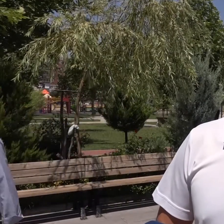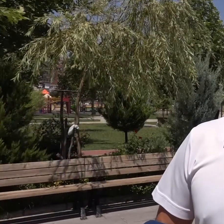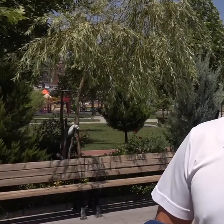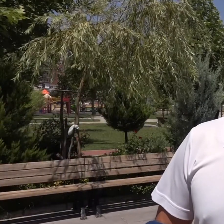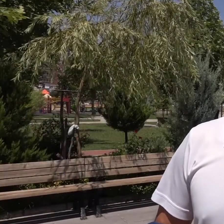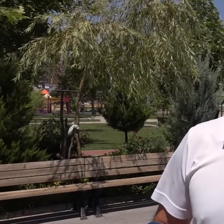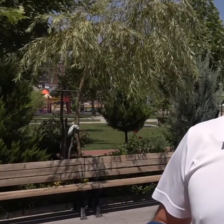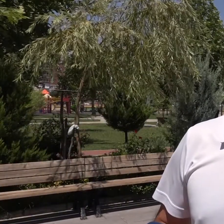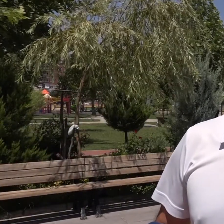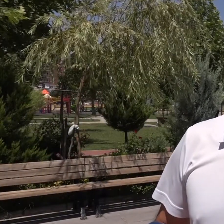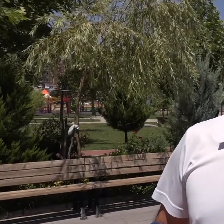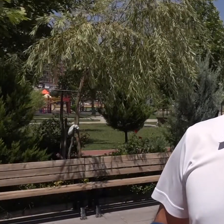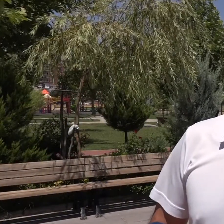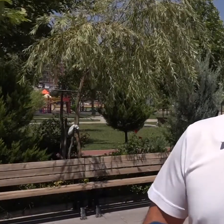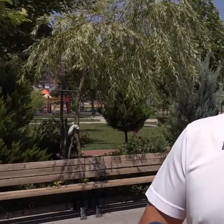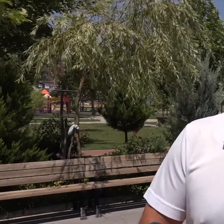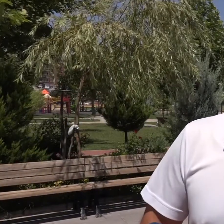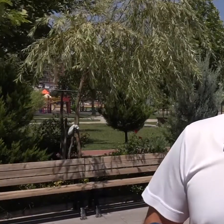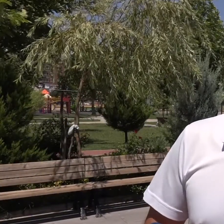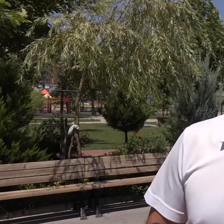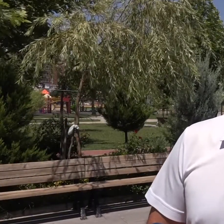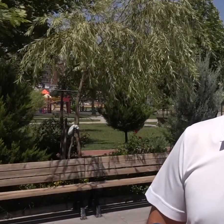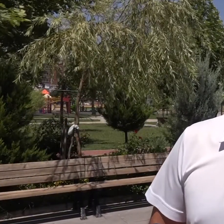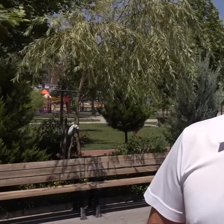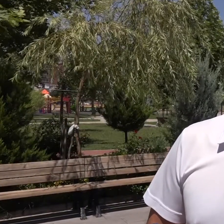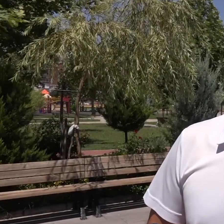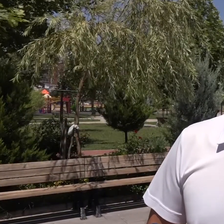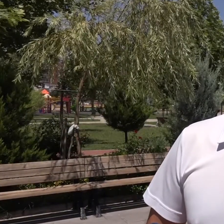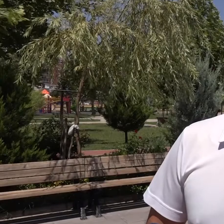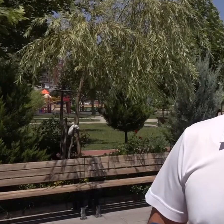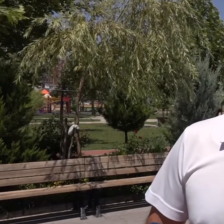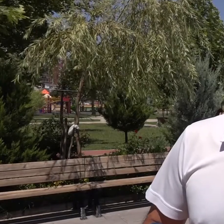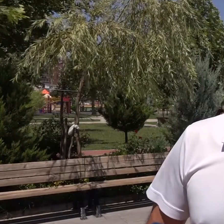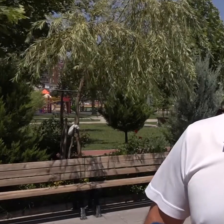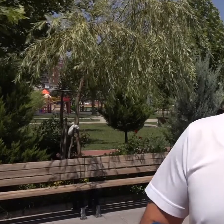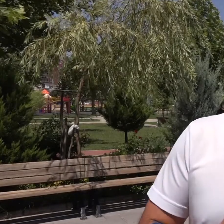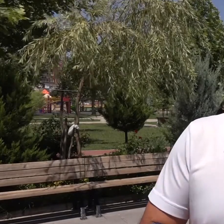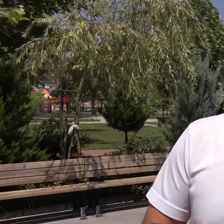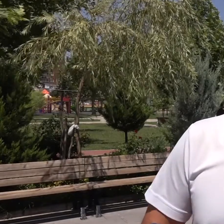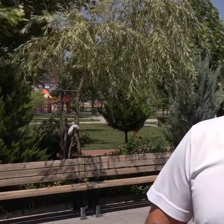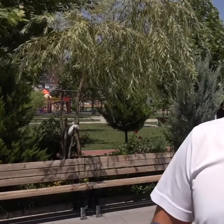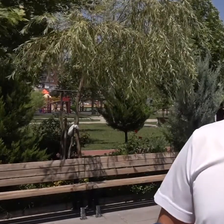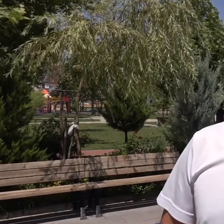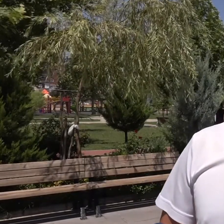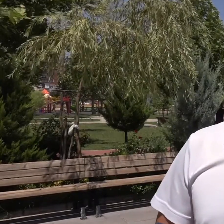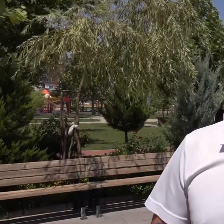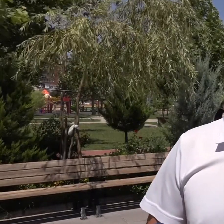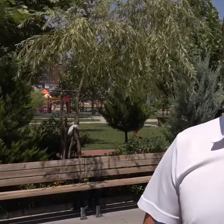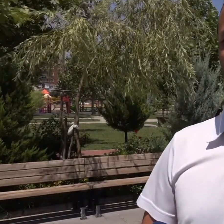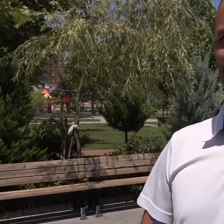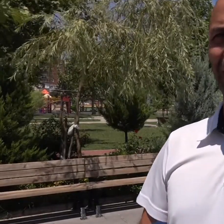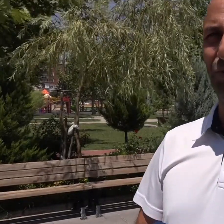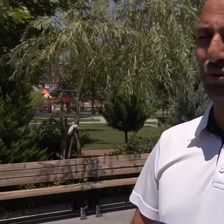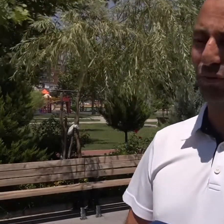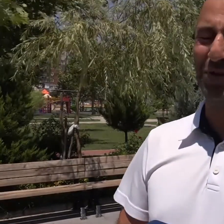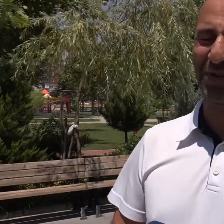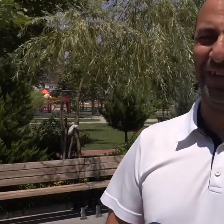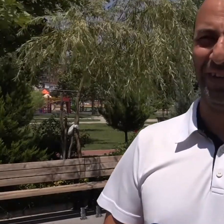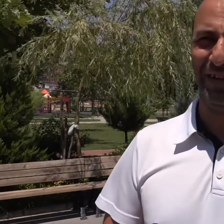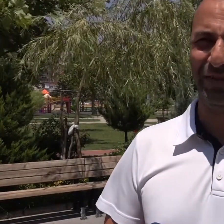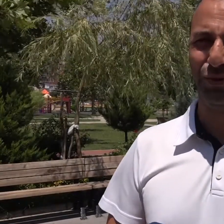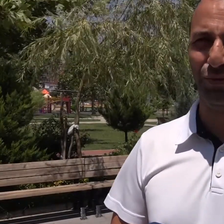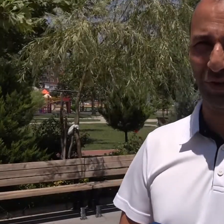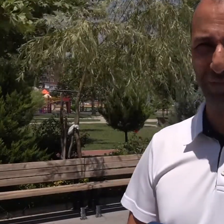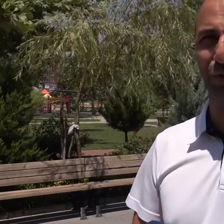camimizde işitme engellerin uğrak yeri olabileceğini düşünüyorum. Çünkü böyle bir uygulama bizim camimizde var ve gerçekten çok güzel